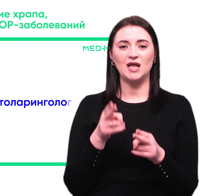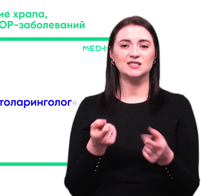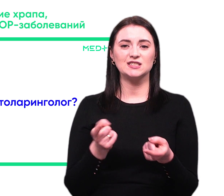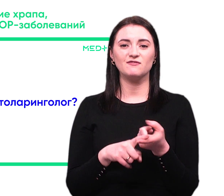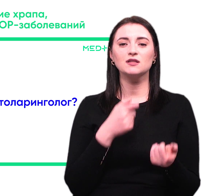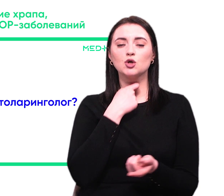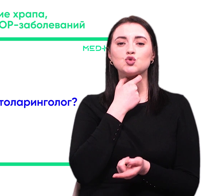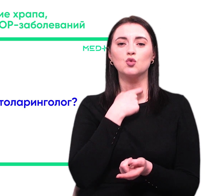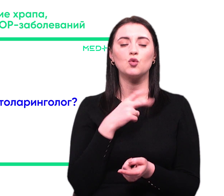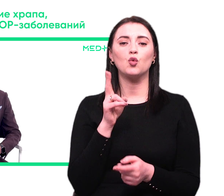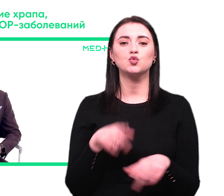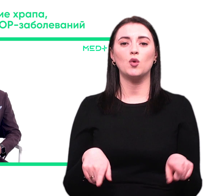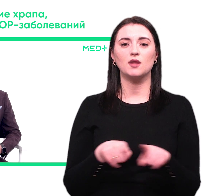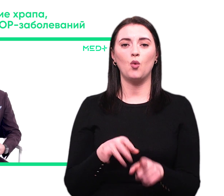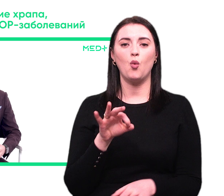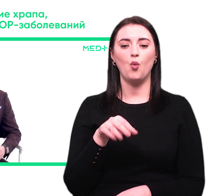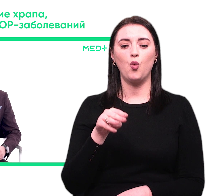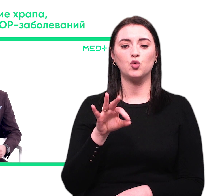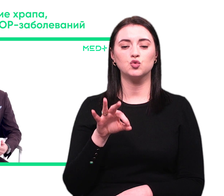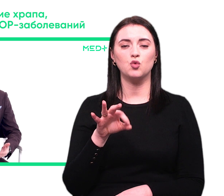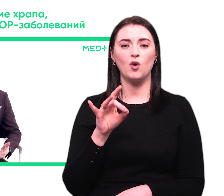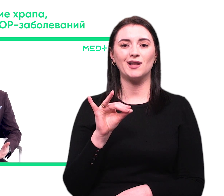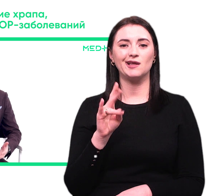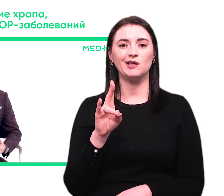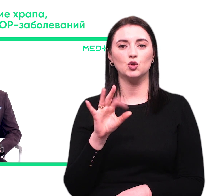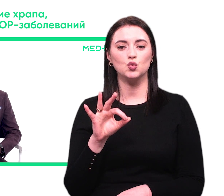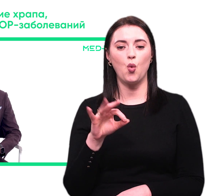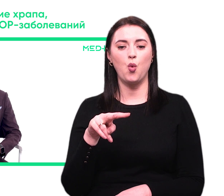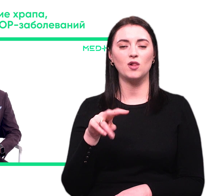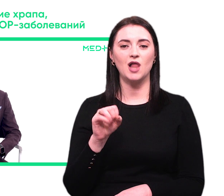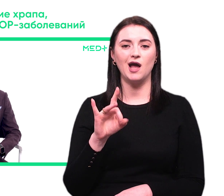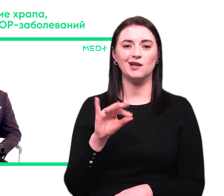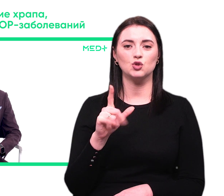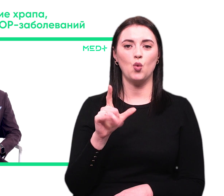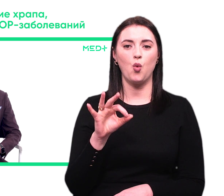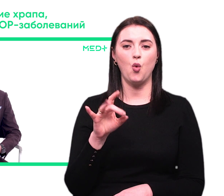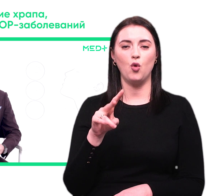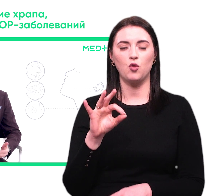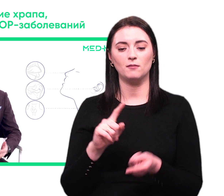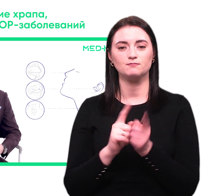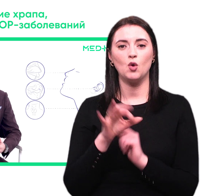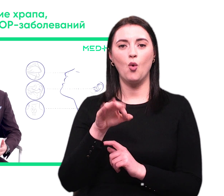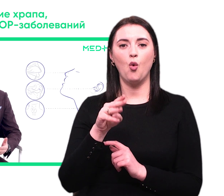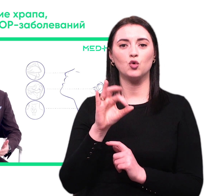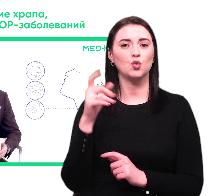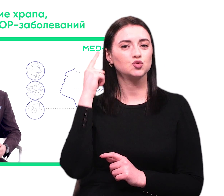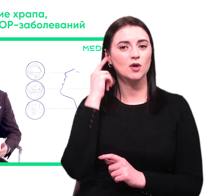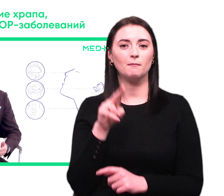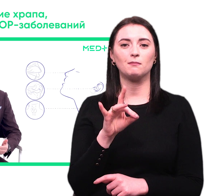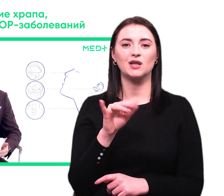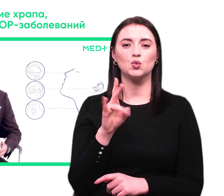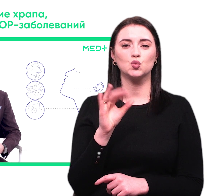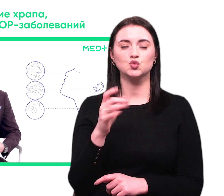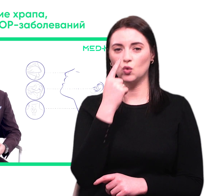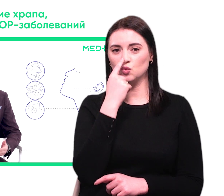Кто такой оториноларинголог? Оториноларинголог или отоларинголог с латинского переводится «otos» – ухо, «rinus» – нос,